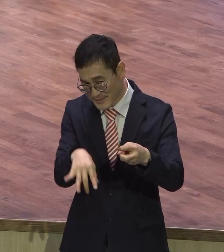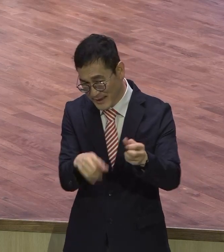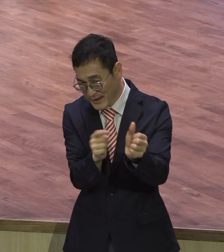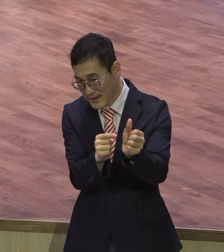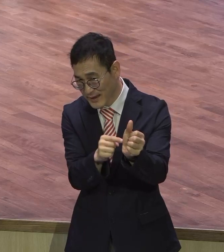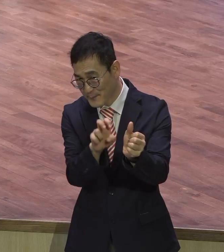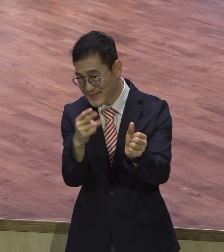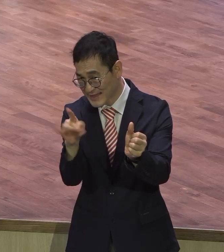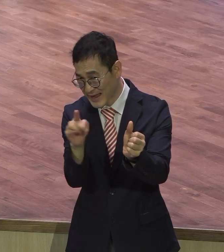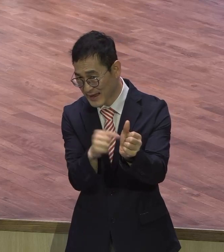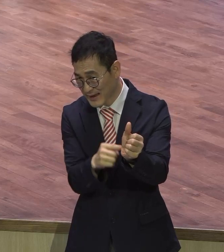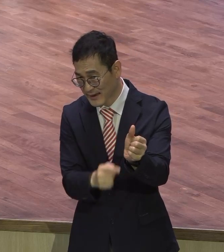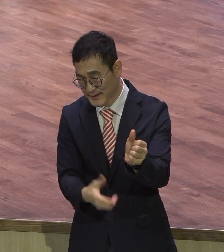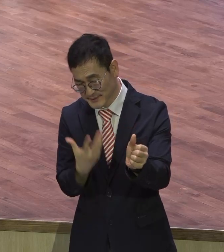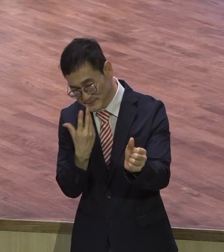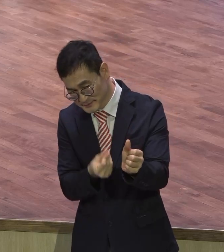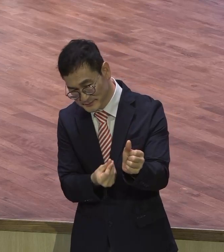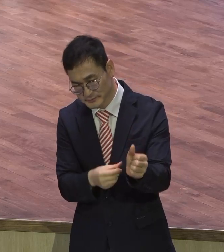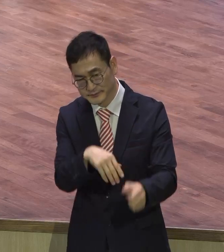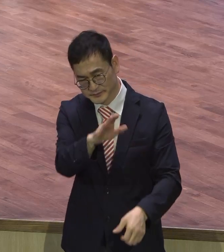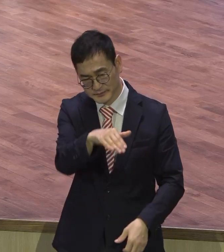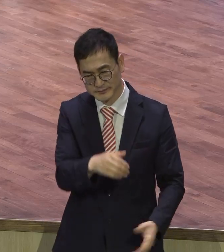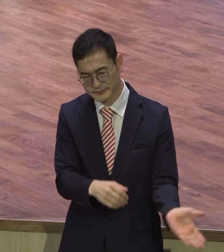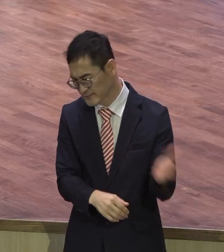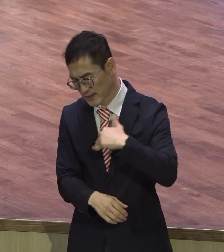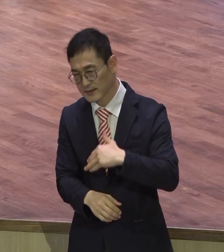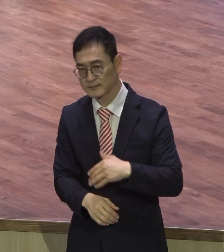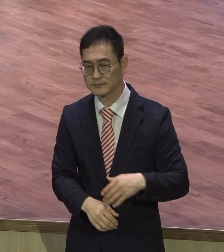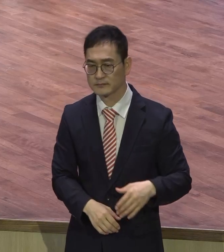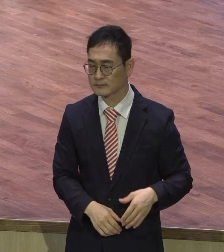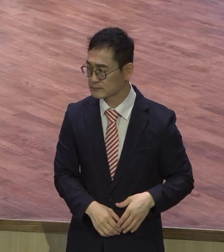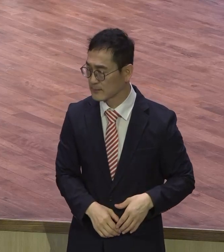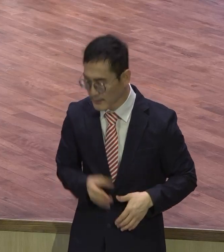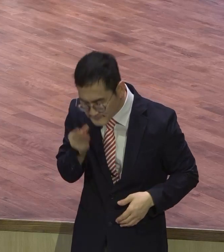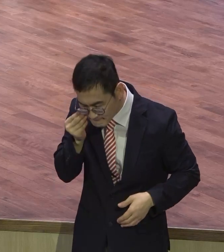것을 보시고 이르시되 나를 따르라 하시니 일어나 따르니라.